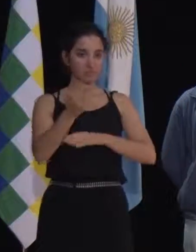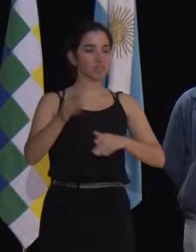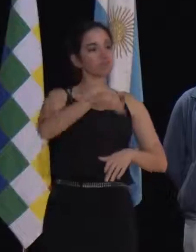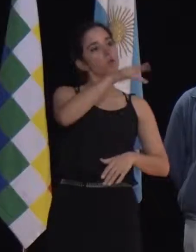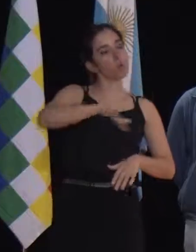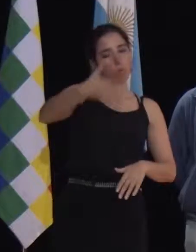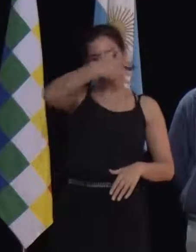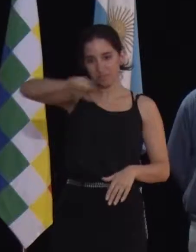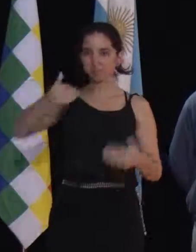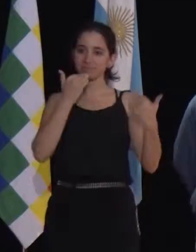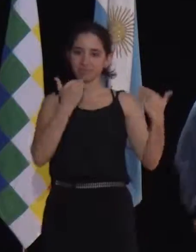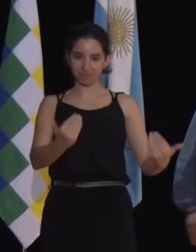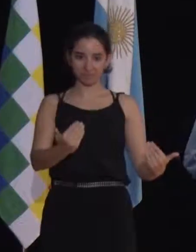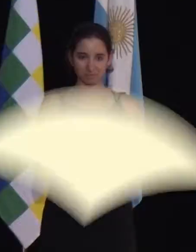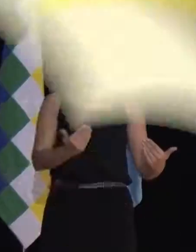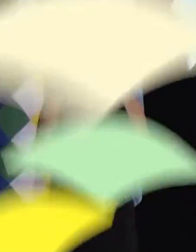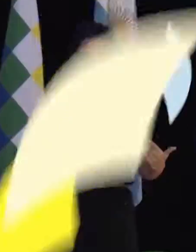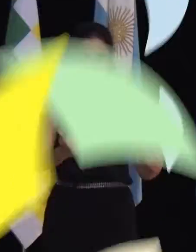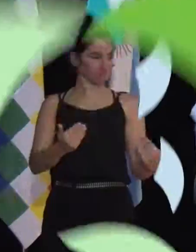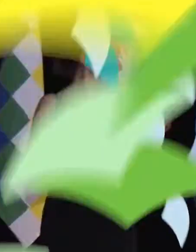localidad muchas gracias